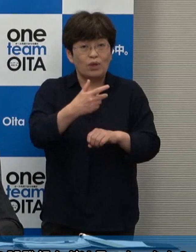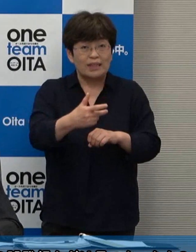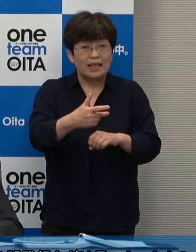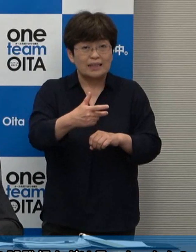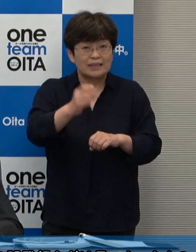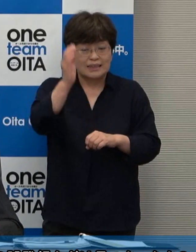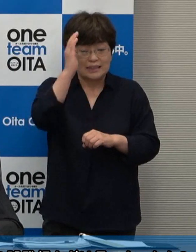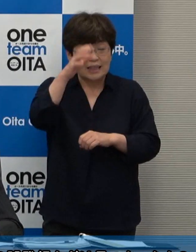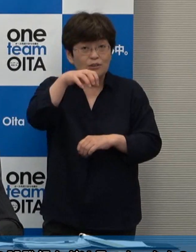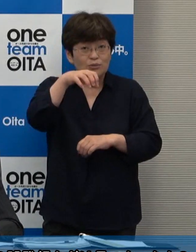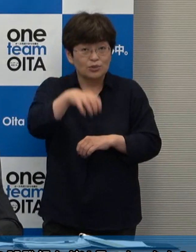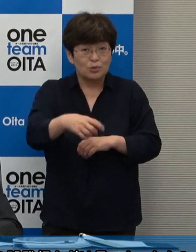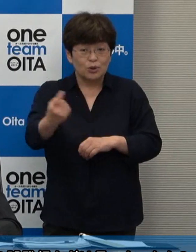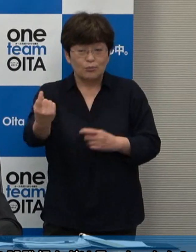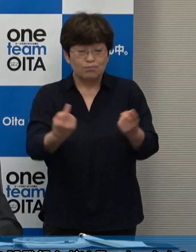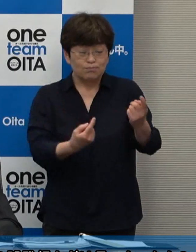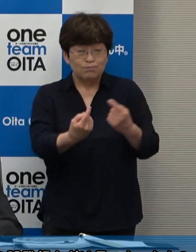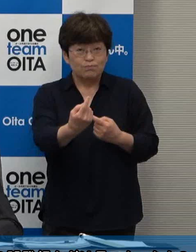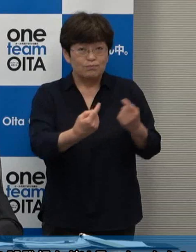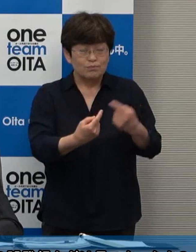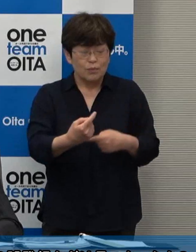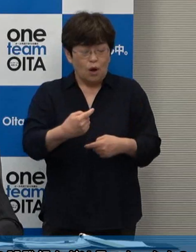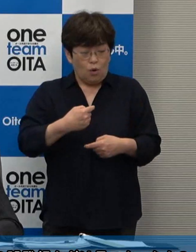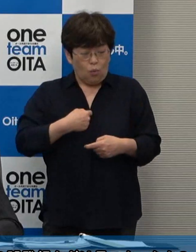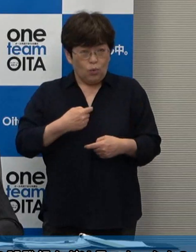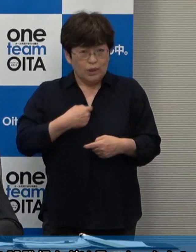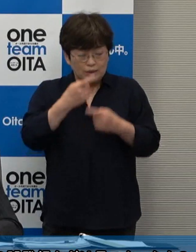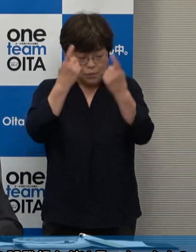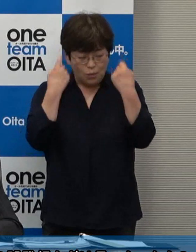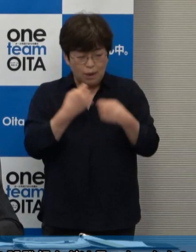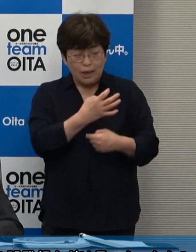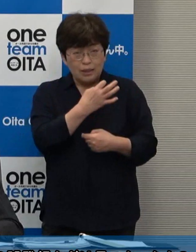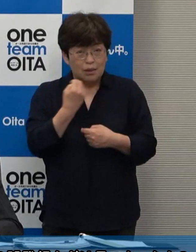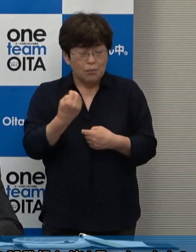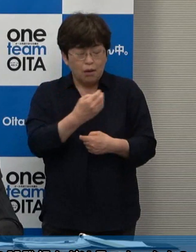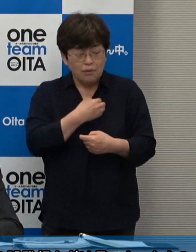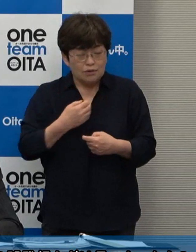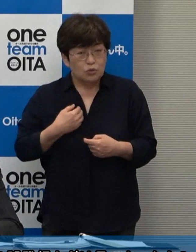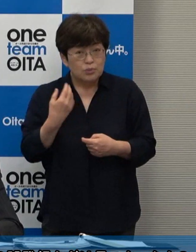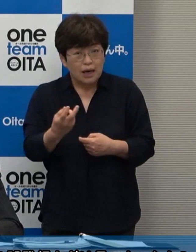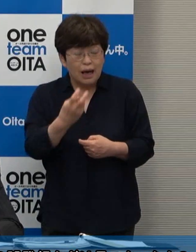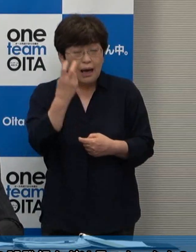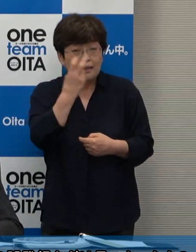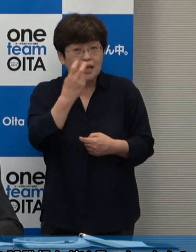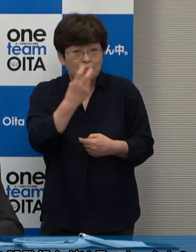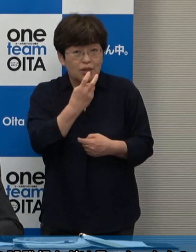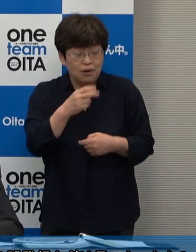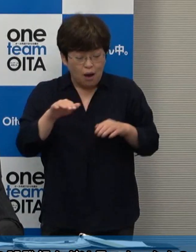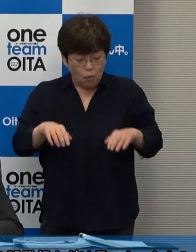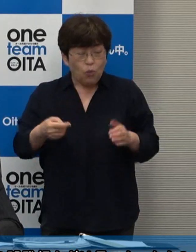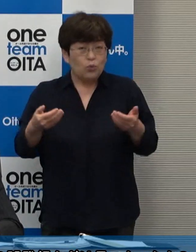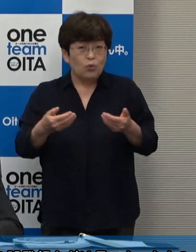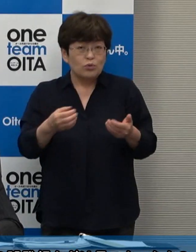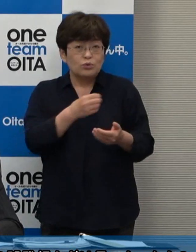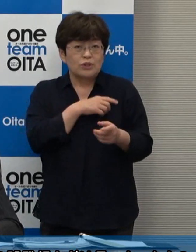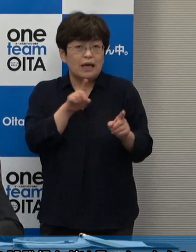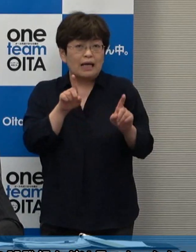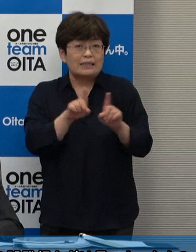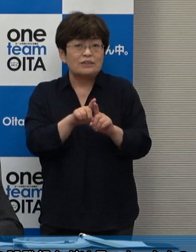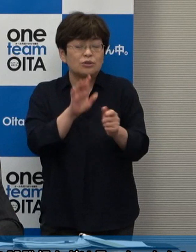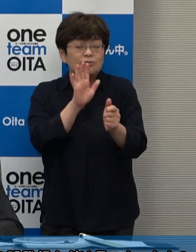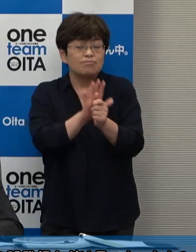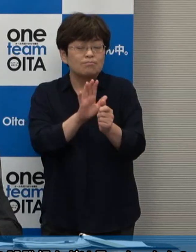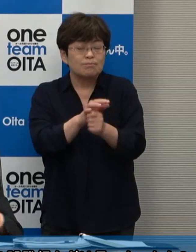自分は大丈夫なんだろうかといった人は職員がついて調べてやってますから、そういう行動の中でも新たな事案は出て